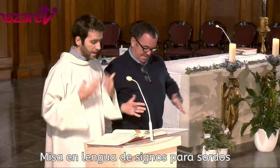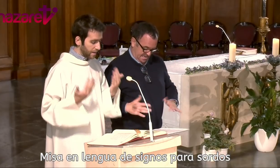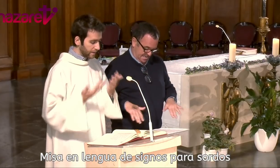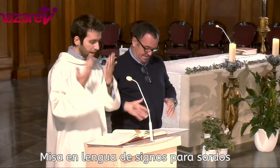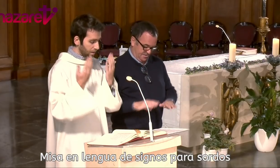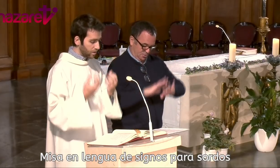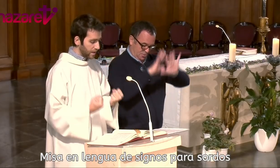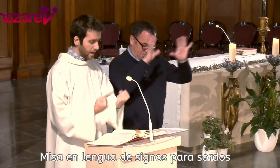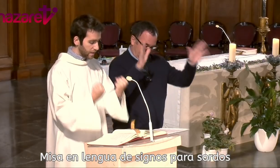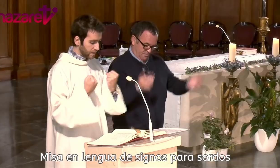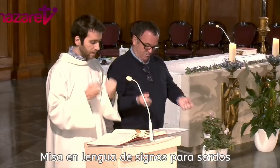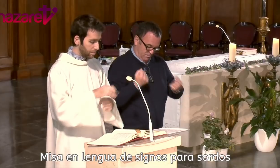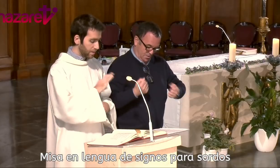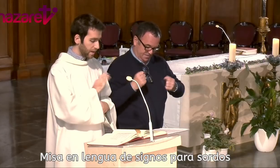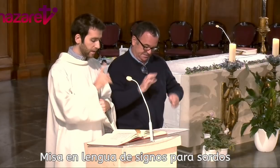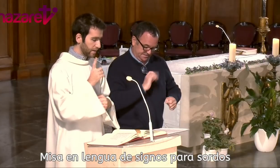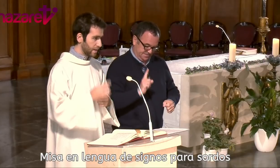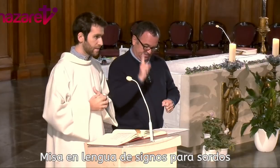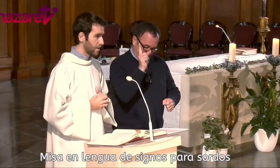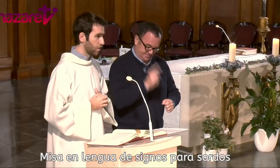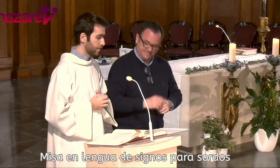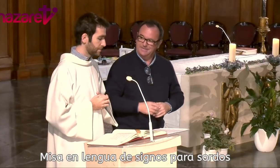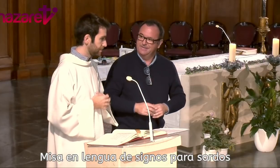Aclamad la gloria y el poder del Señor.